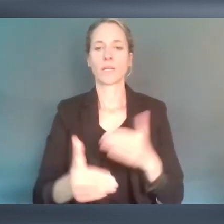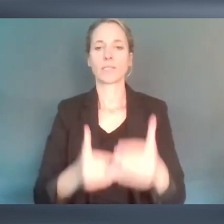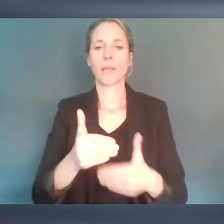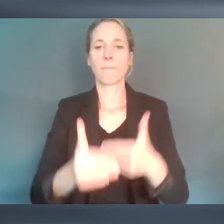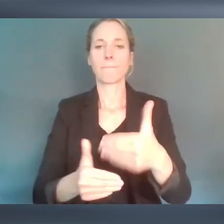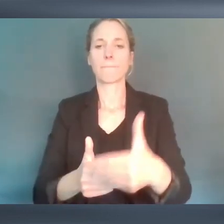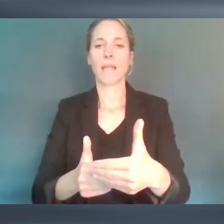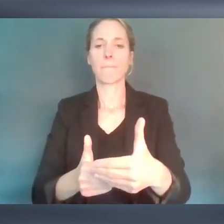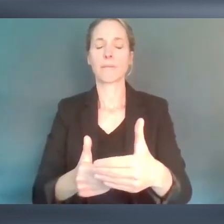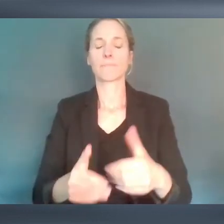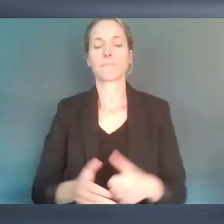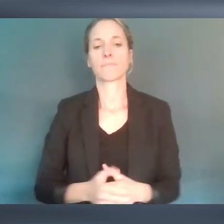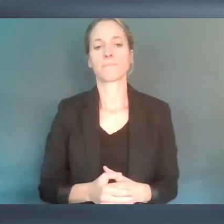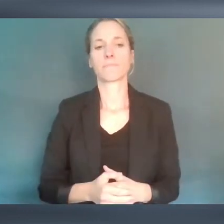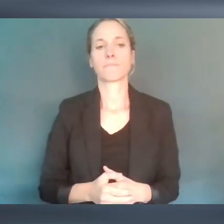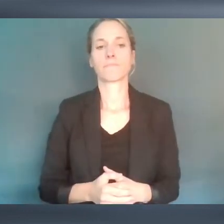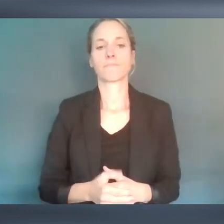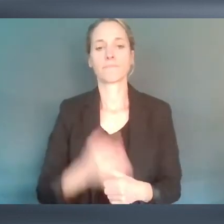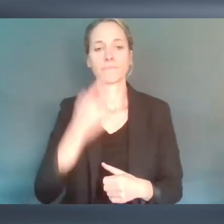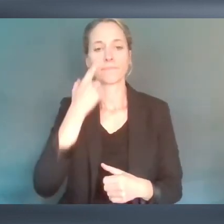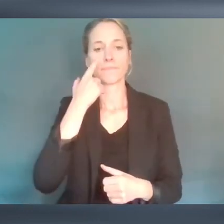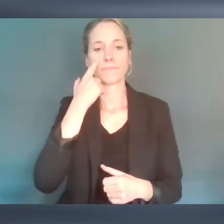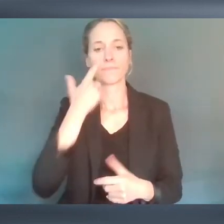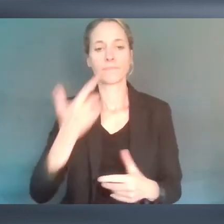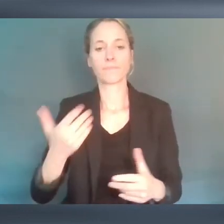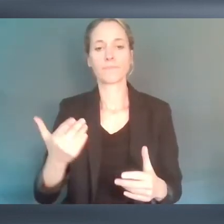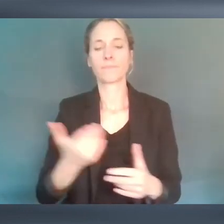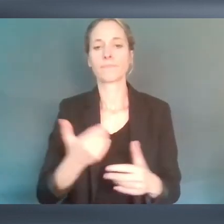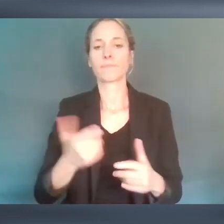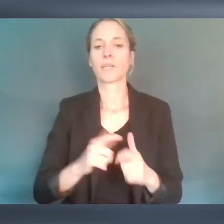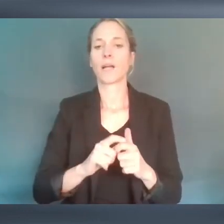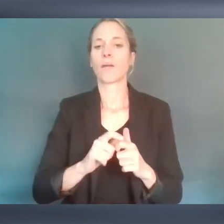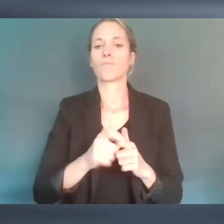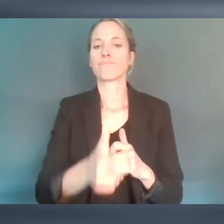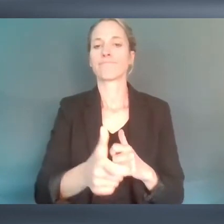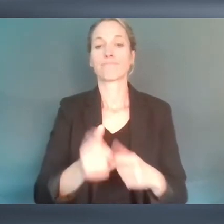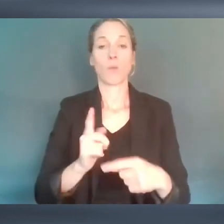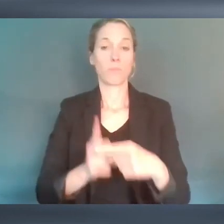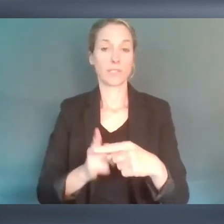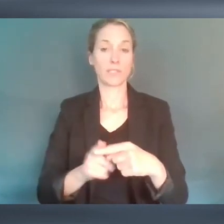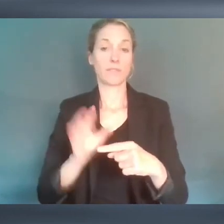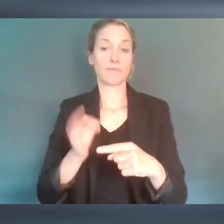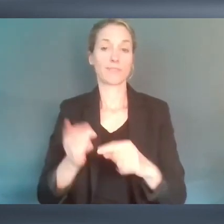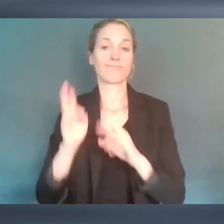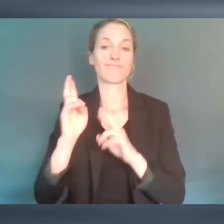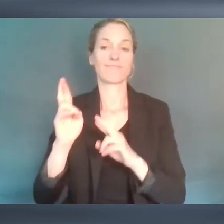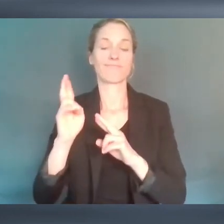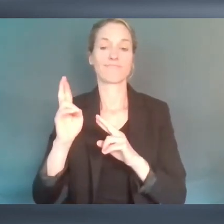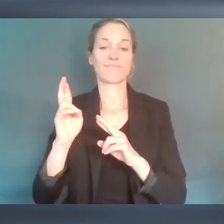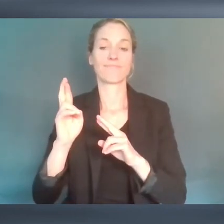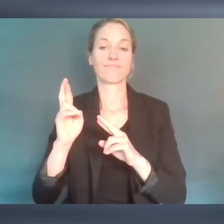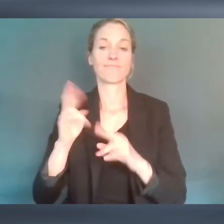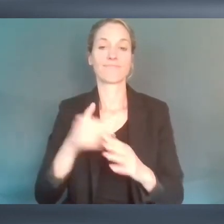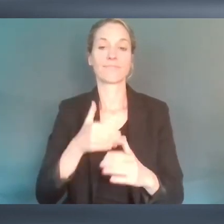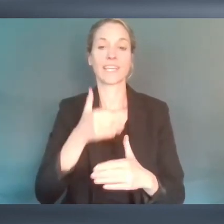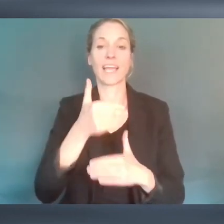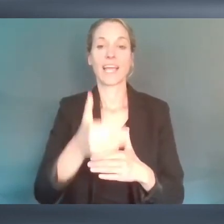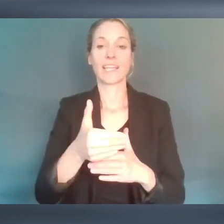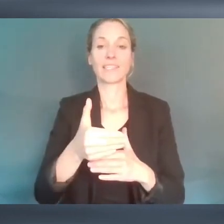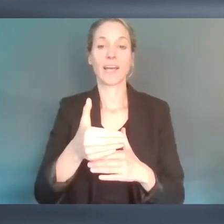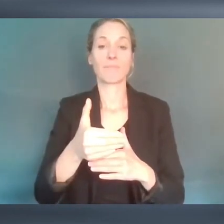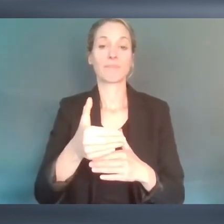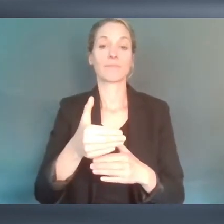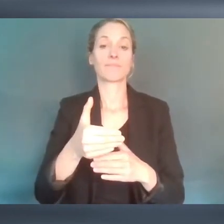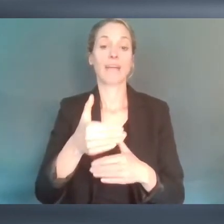introduits, il y a des effets sous-entendus positifs, on l'espère, et que finalement, l'étape supplémentaire d'engager une personne en situation